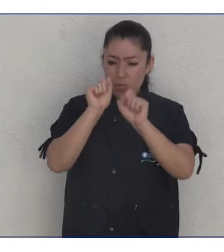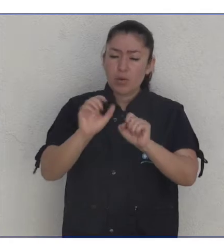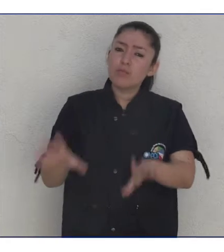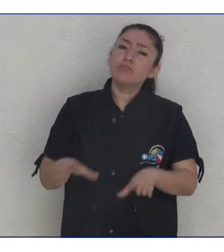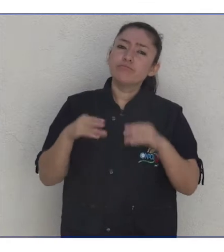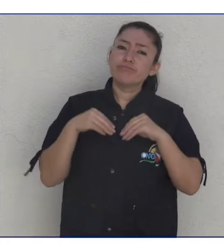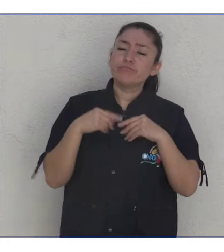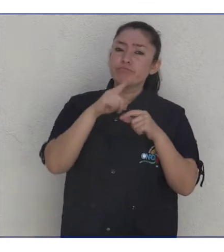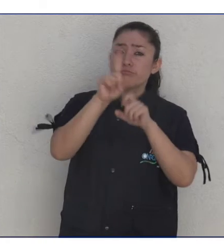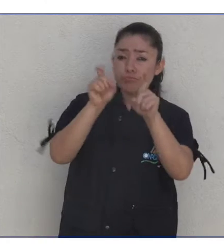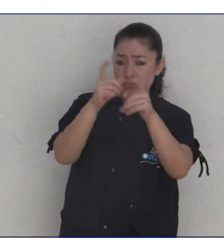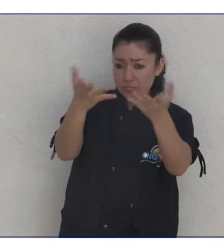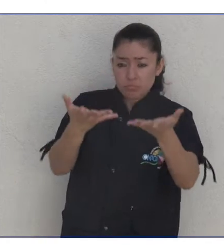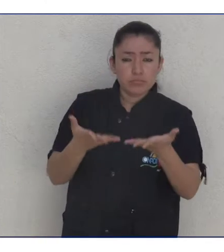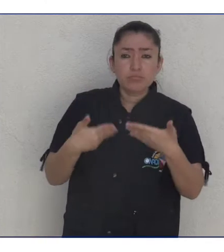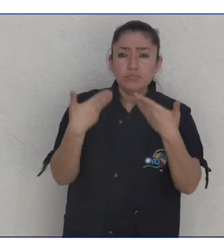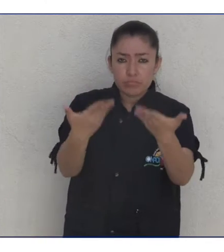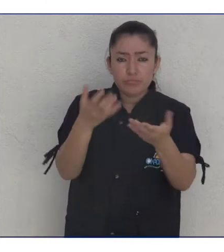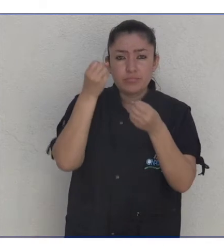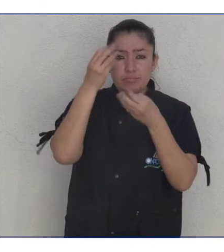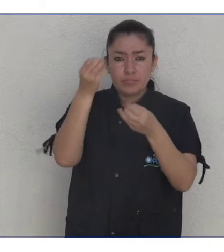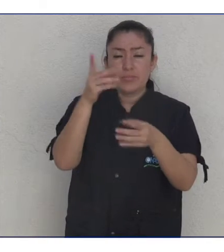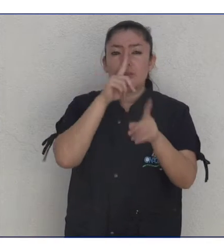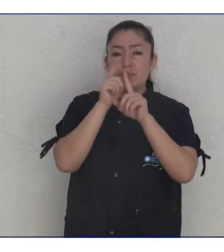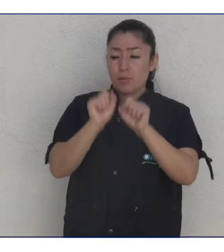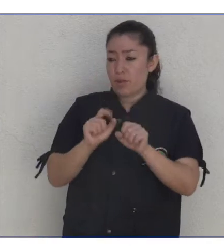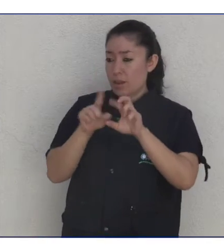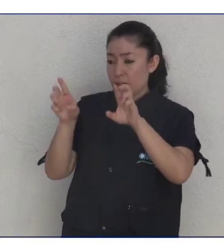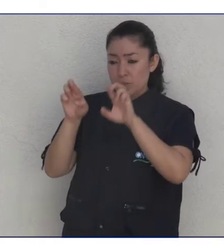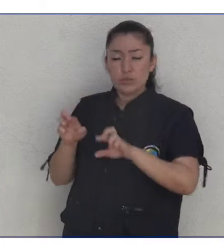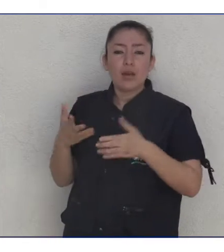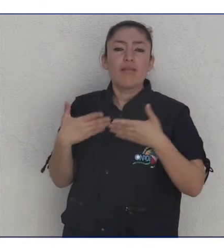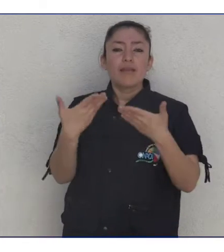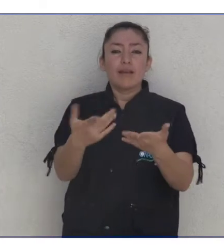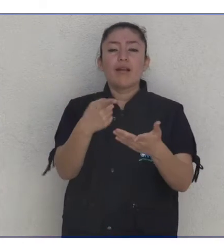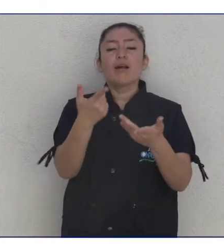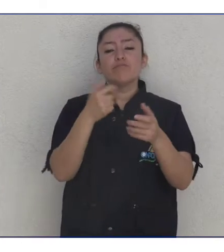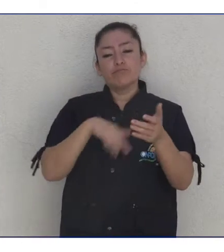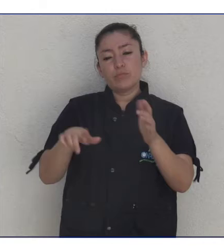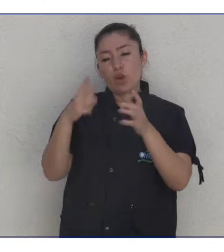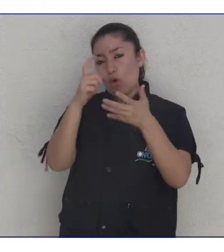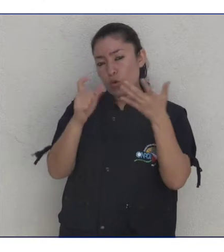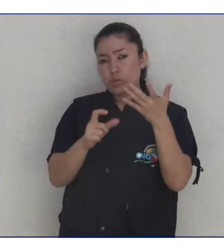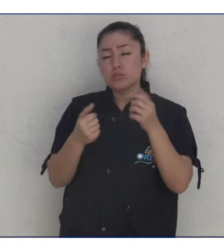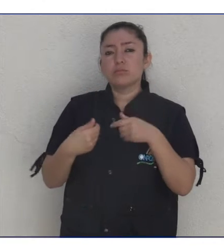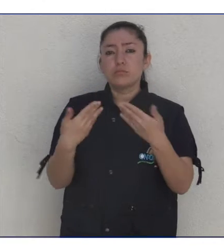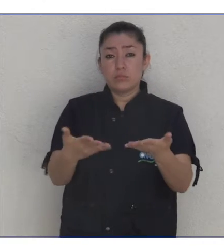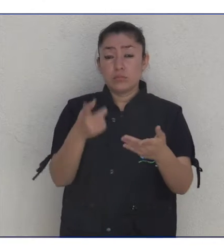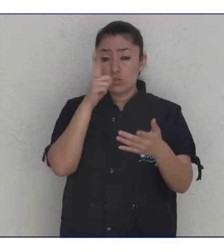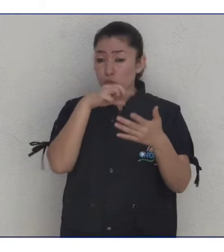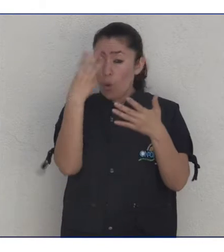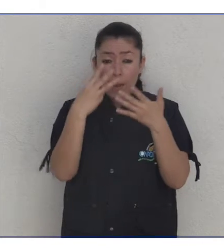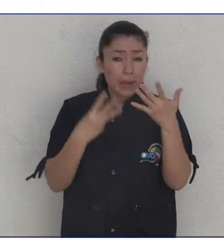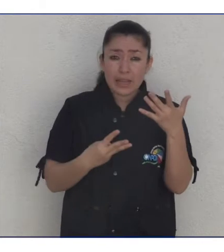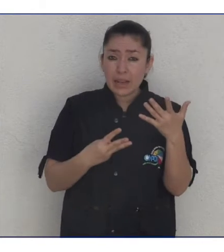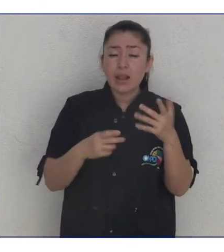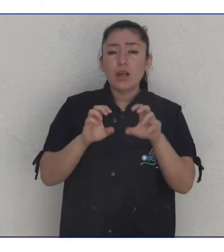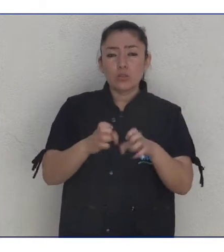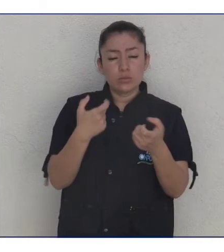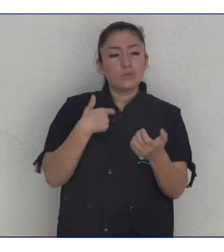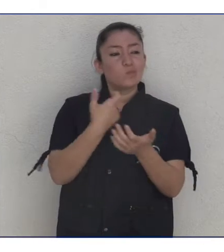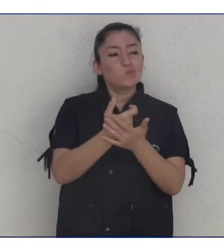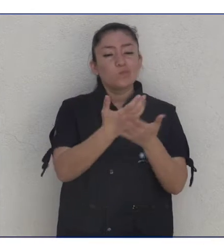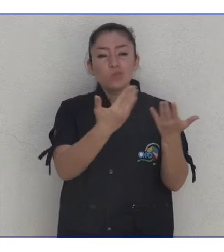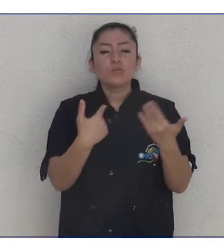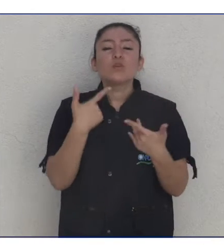permitiendo la consulta directa de la misma y que el particular entregue los materiales para su reproducción. Cuando no se aporten dichos materiales, se cobrará